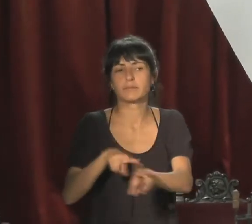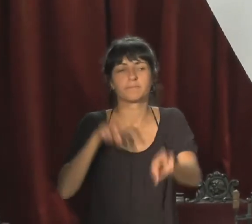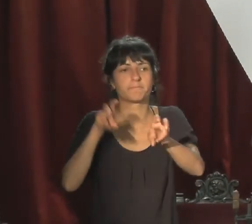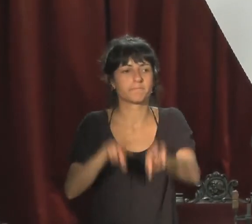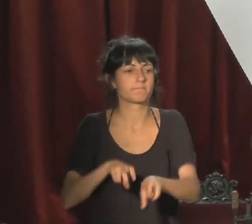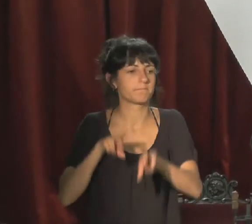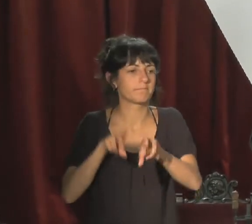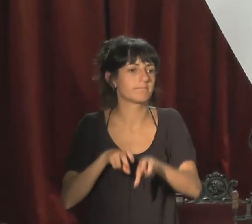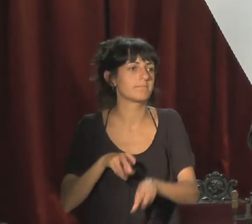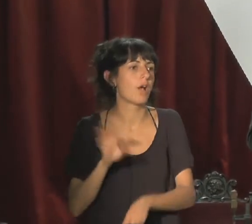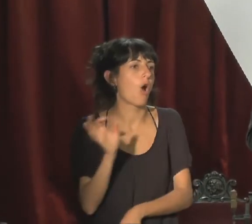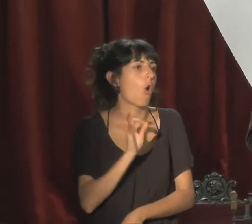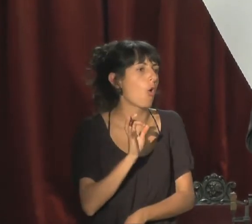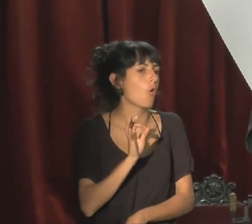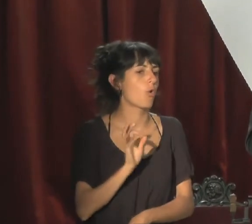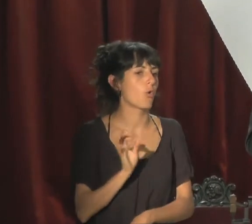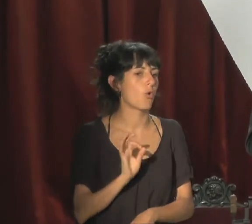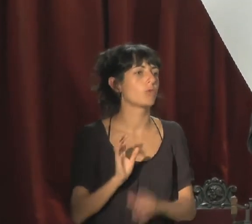mariñeiros,